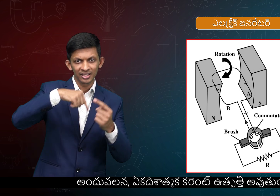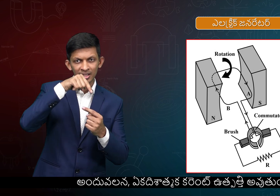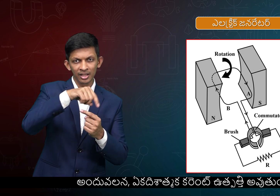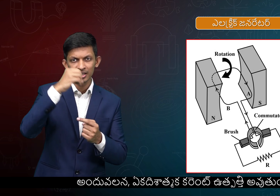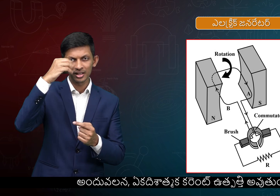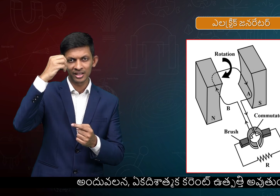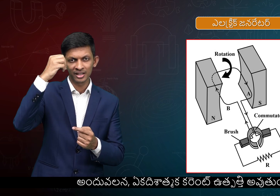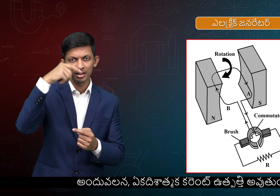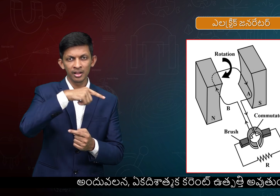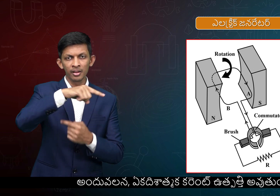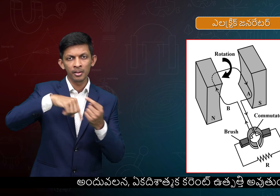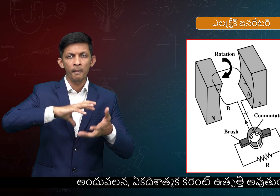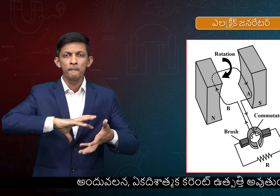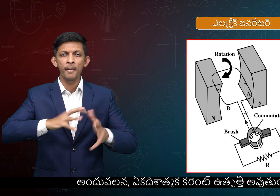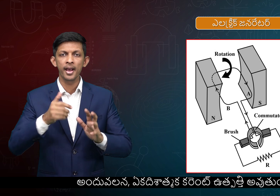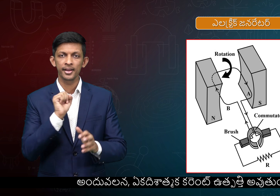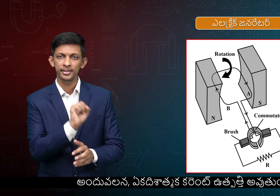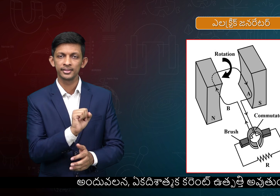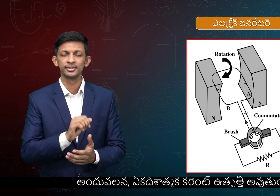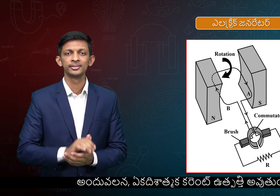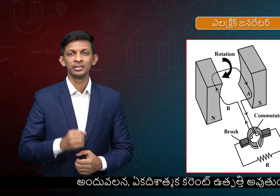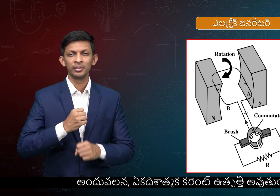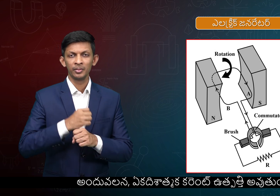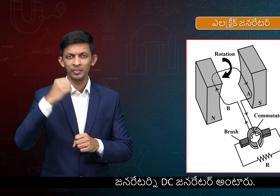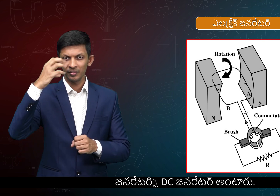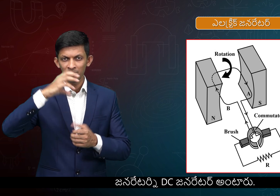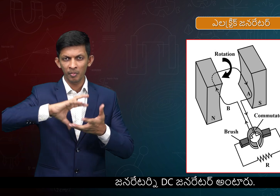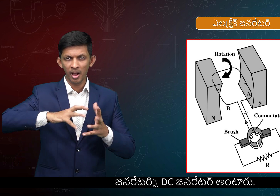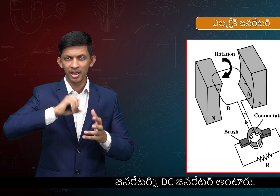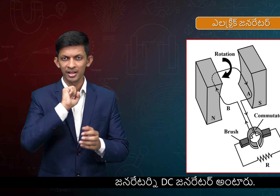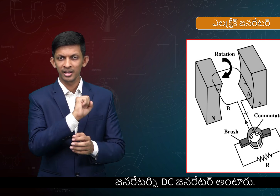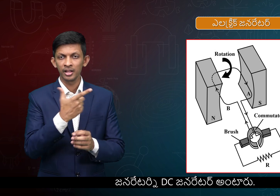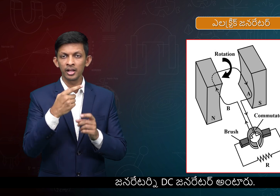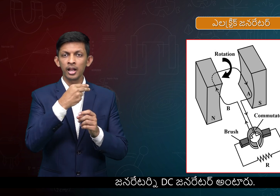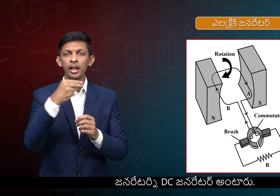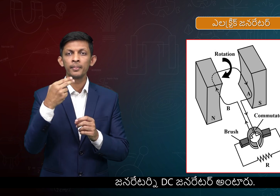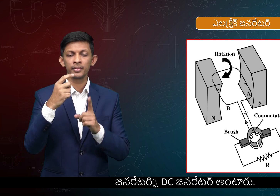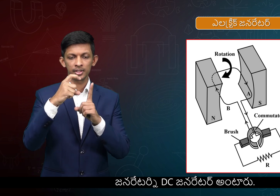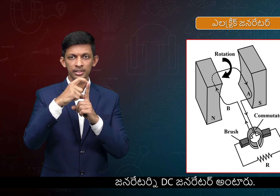అందువలన ఏకదిశాత్మక కరెంట్ ఉత్పత్తి అవుతుంది. జనరేటర్ని DC జనరేటర్ అంటారు.